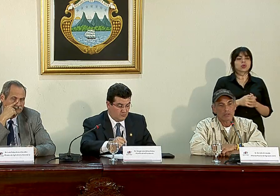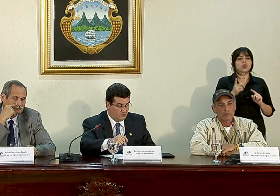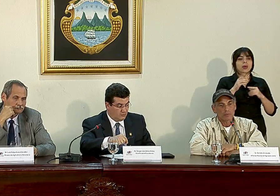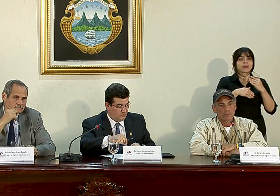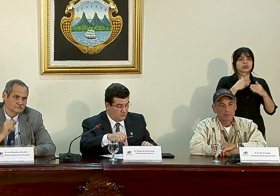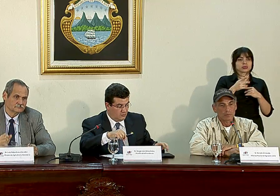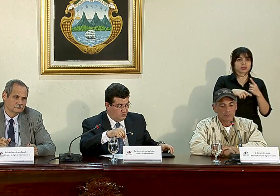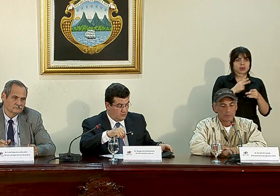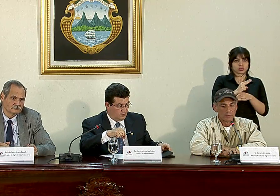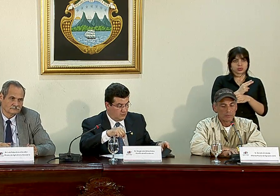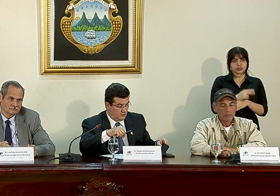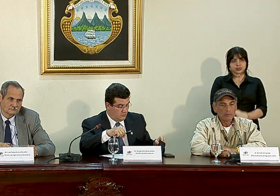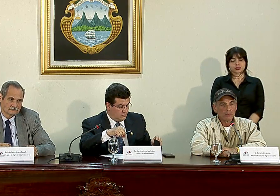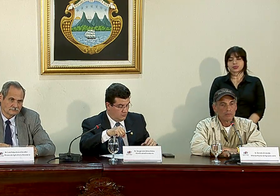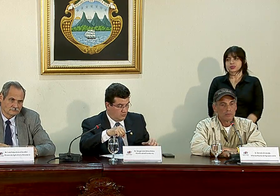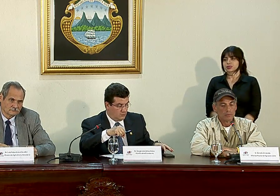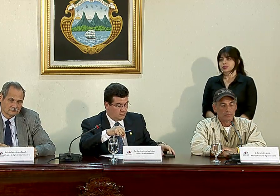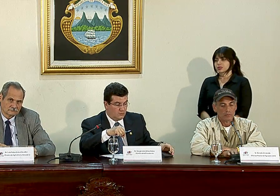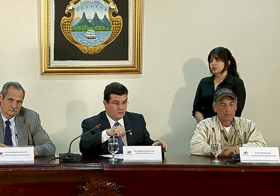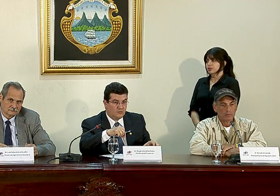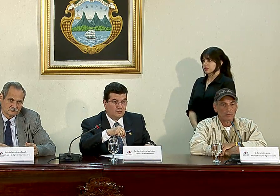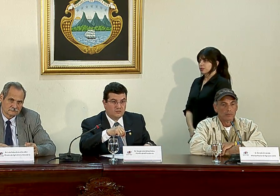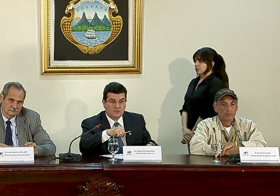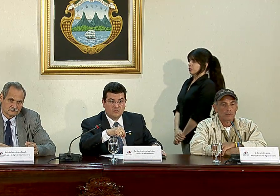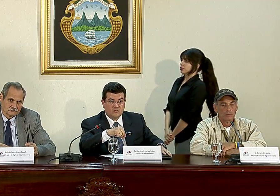de importación.